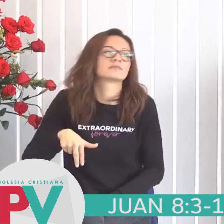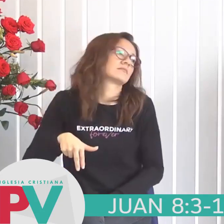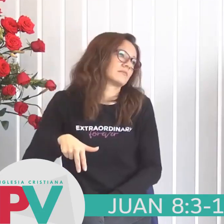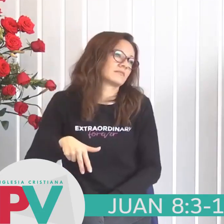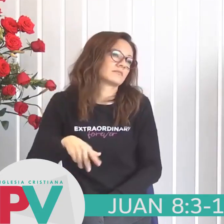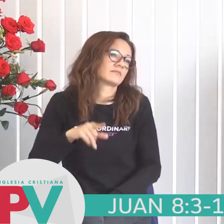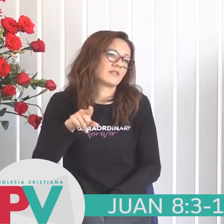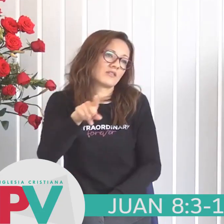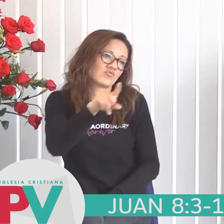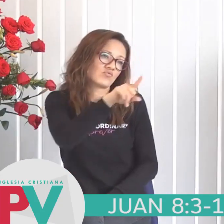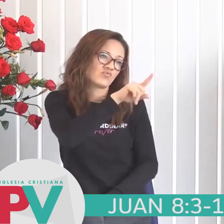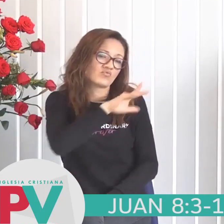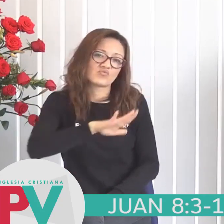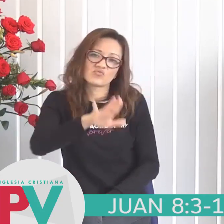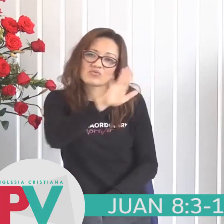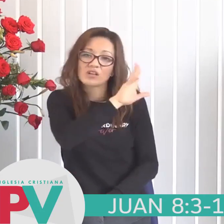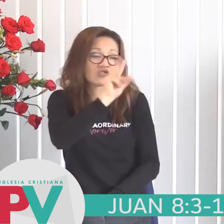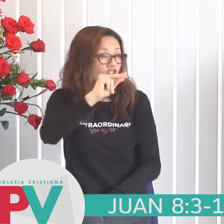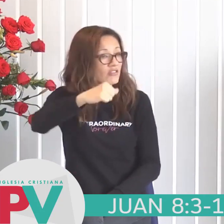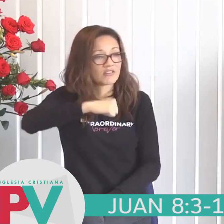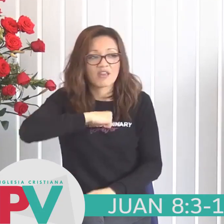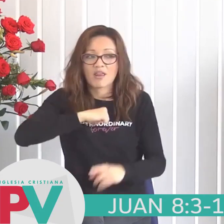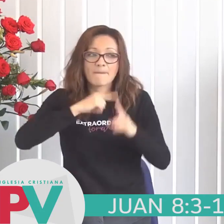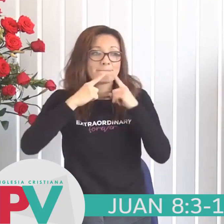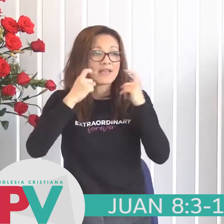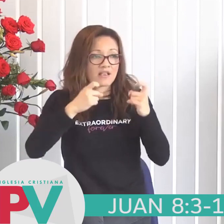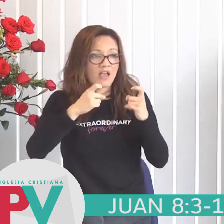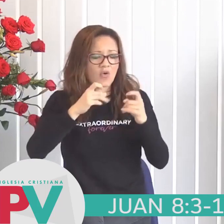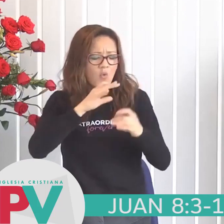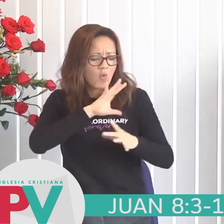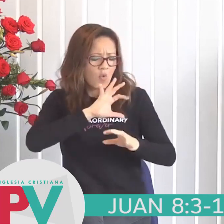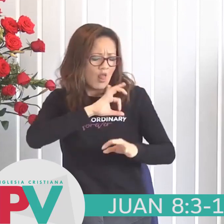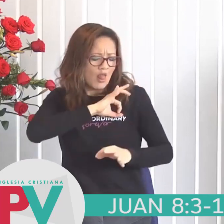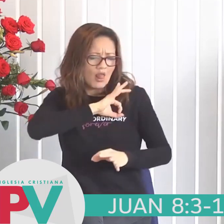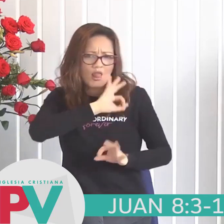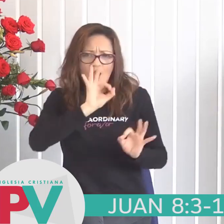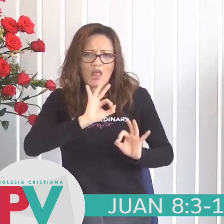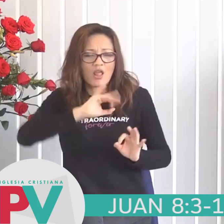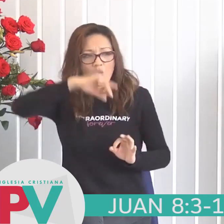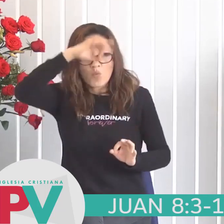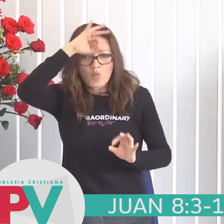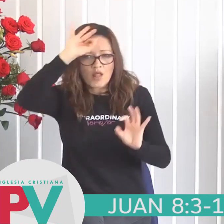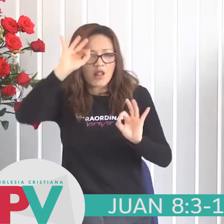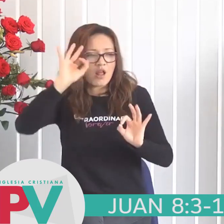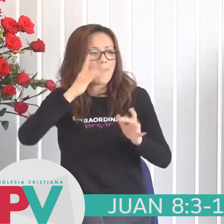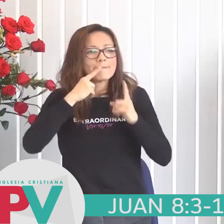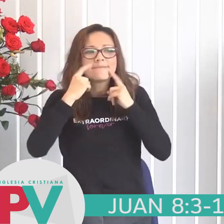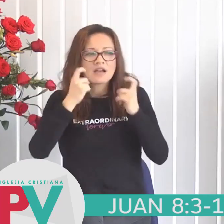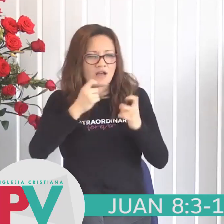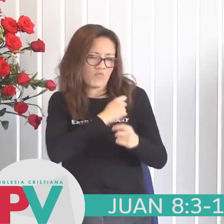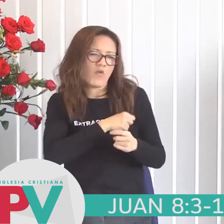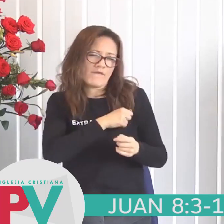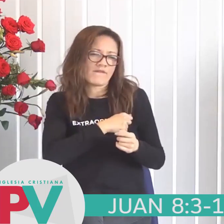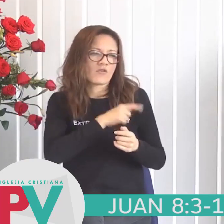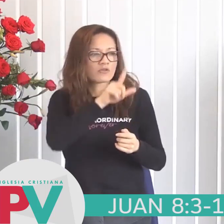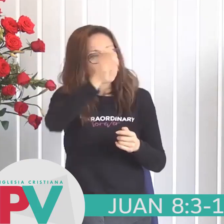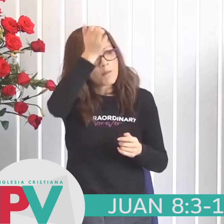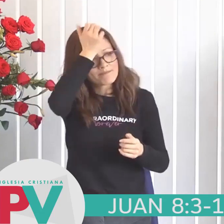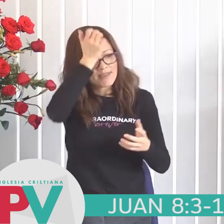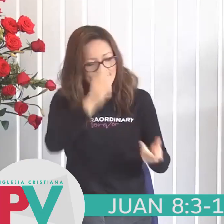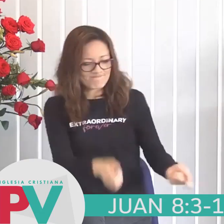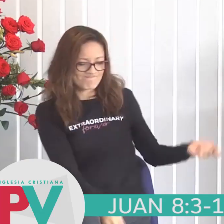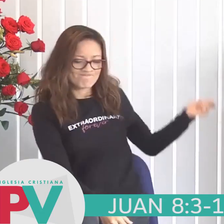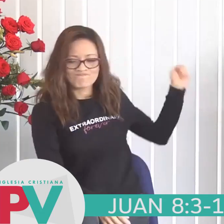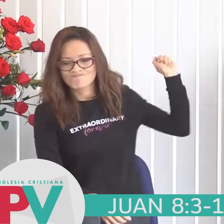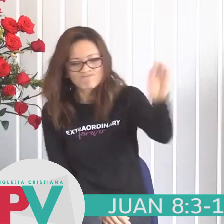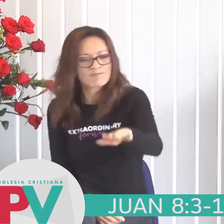sin pecado, sea el primero en arrojar la piedra con ella. Yo me imagino que muchas personas de la iglesia agarrarían y le tirarían sus